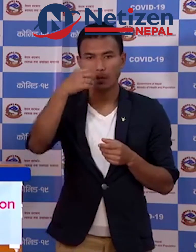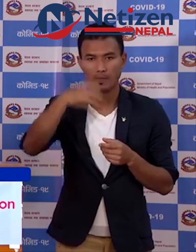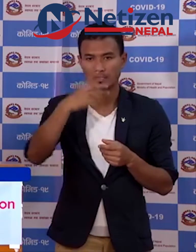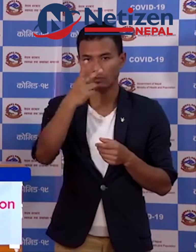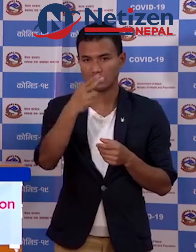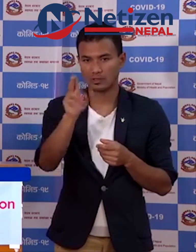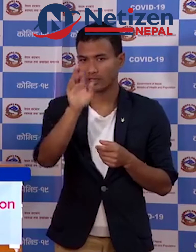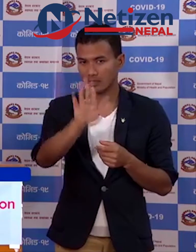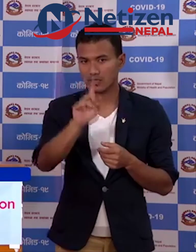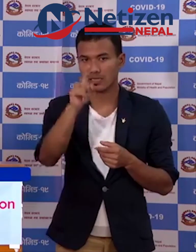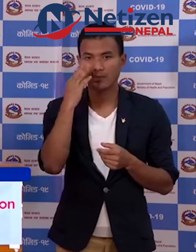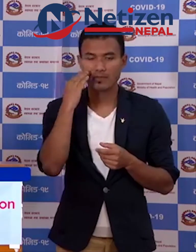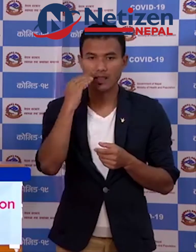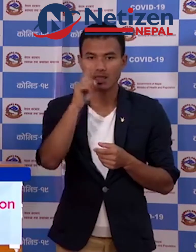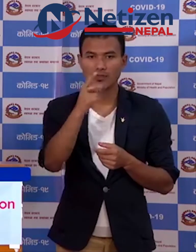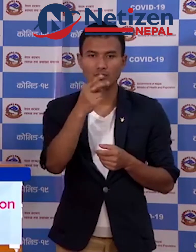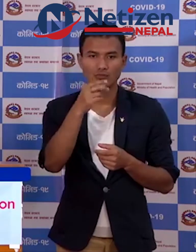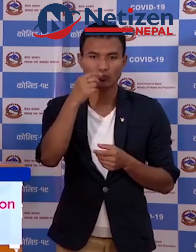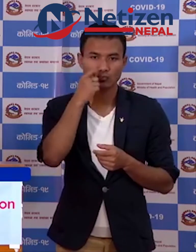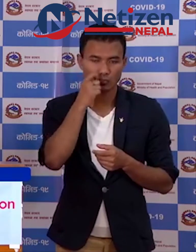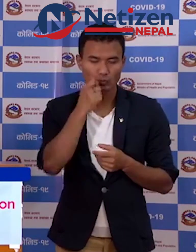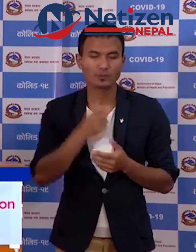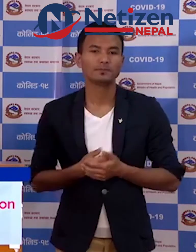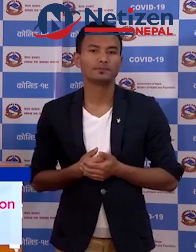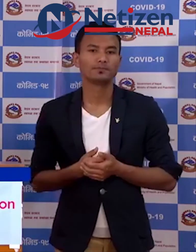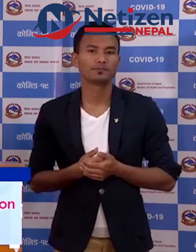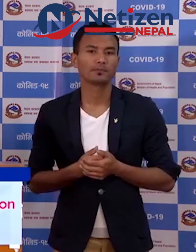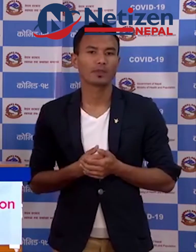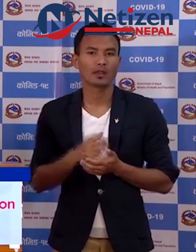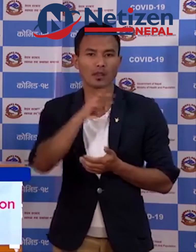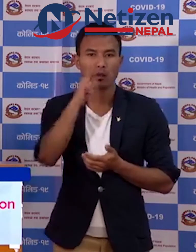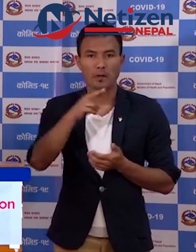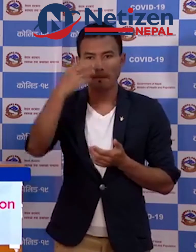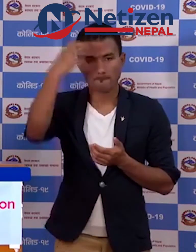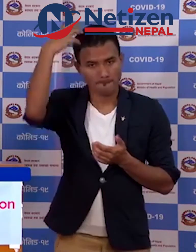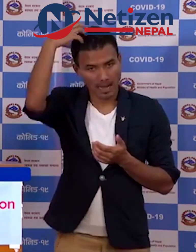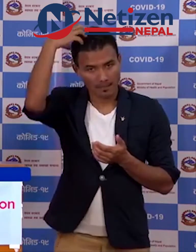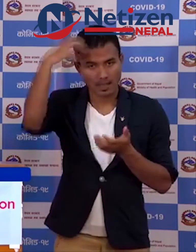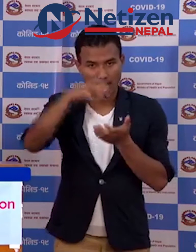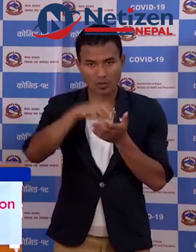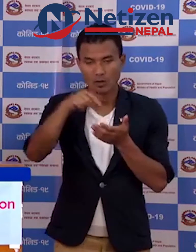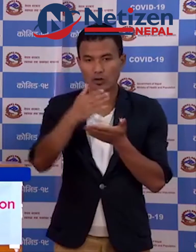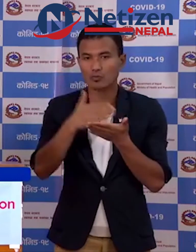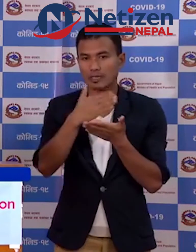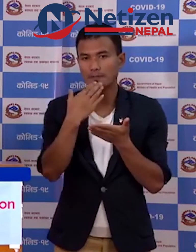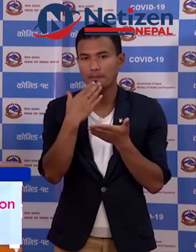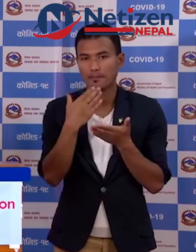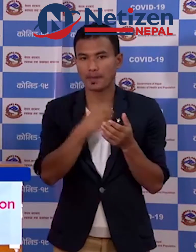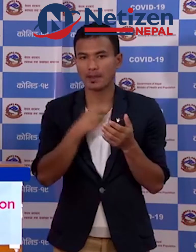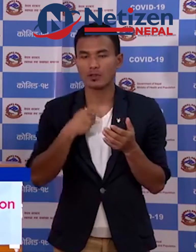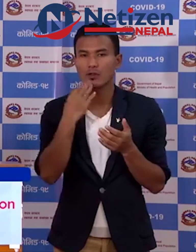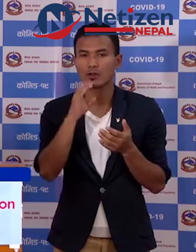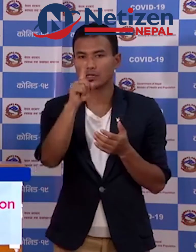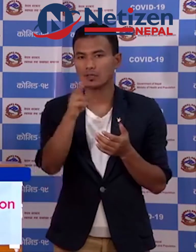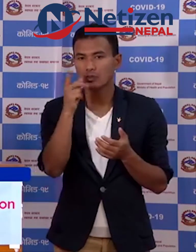नवलपरासीको 2 जना हुनुहुन्छ, 1 महिला र 1 पुरुष। र पाल्पा हाल लुम्बिनी मेडिकल कलेजको 1 जना हुनुहुन्छ